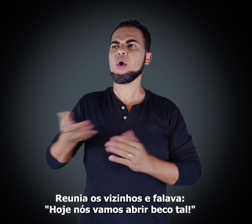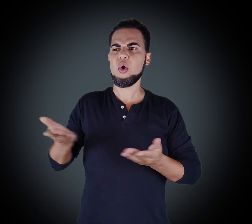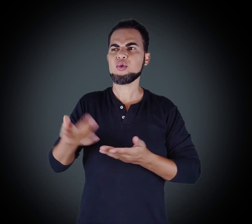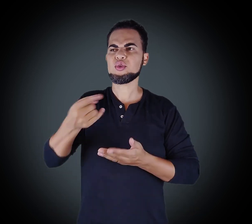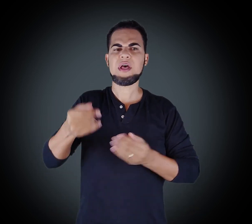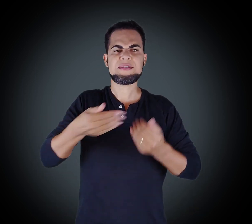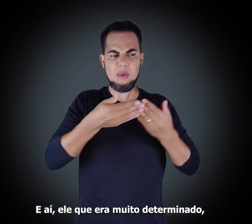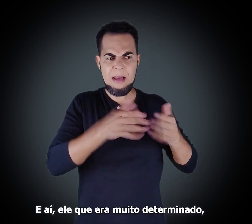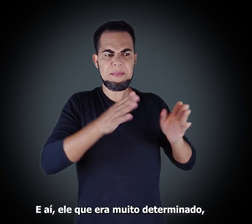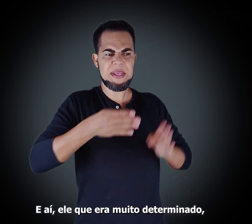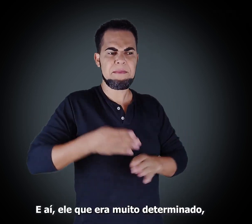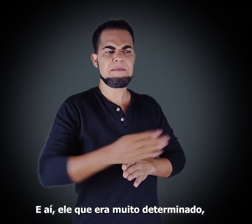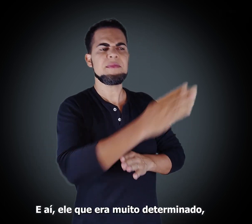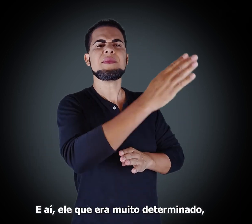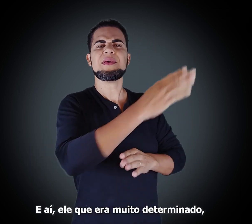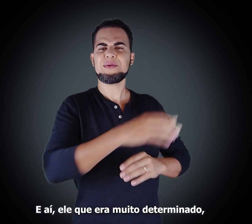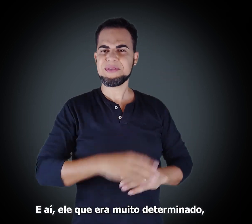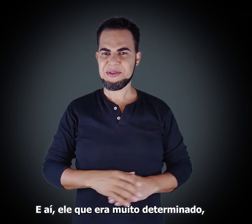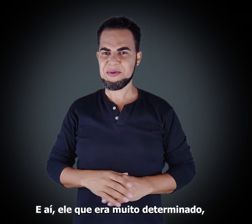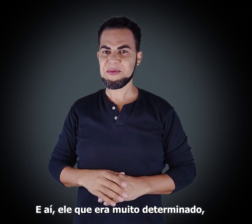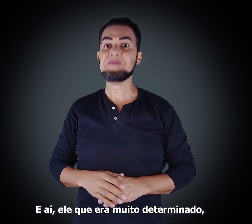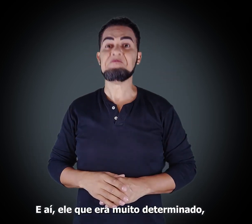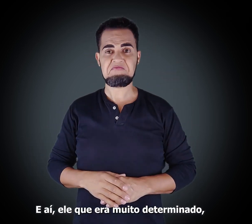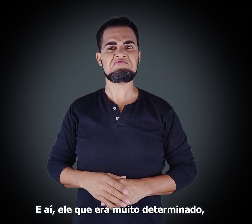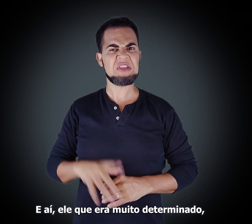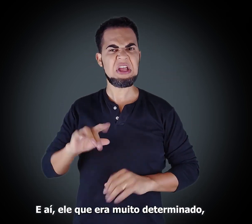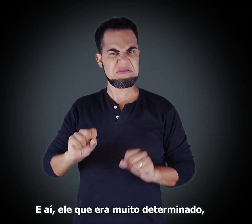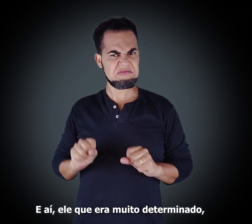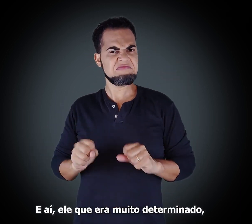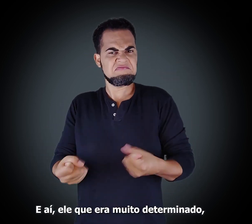tal. E aí ele era muito